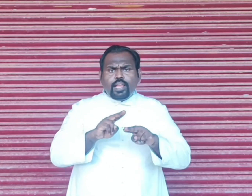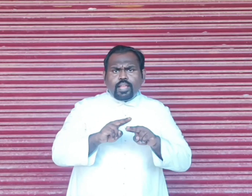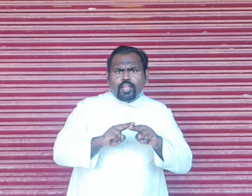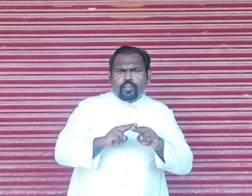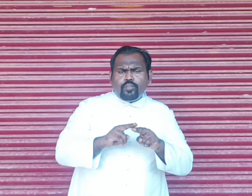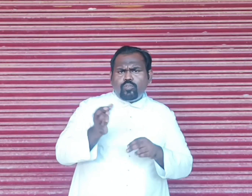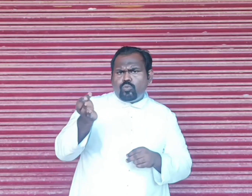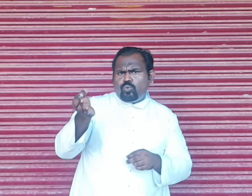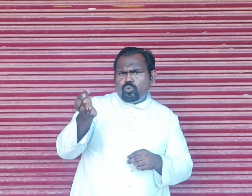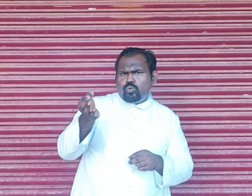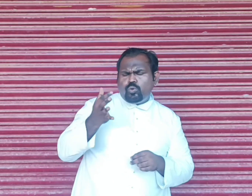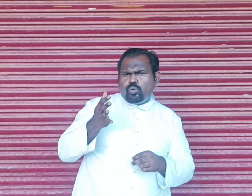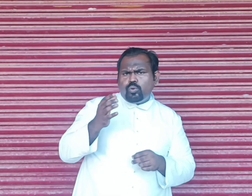പാപ്പയെ തിരഞ്ഞെടുത്തിട്ടില്ല എങ്കിൽ